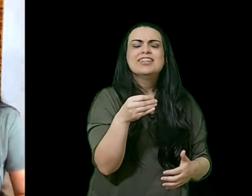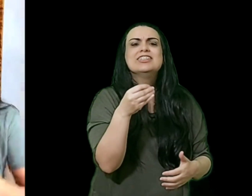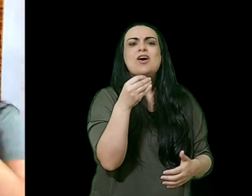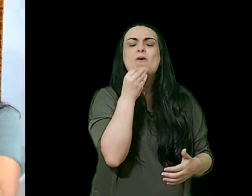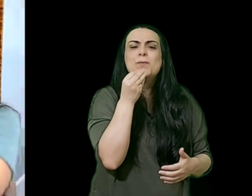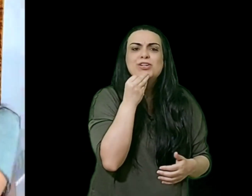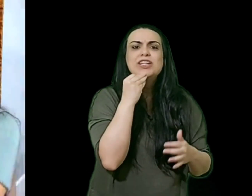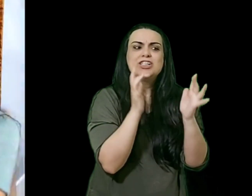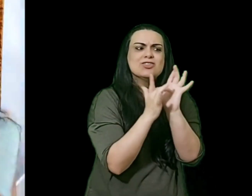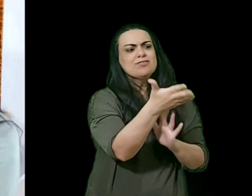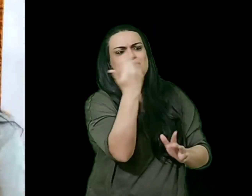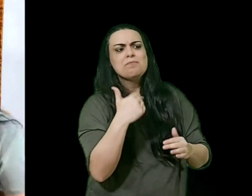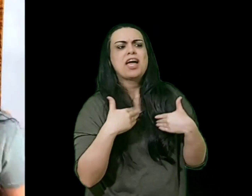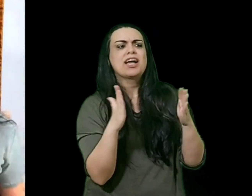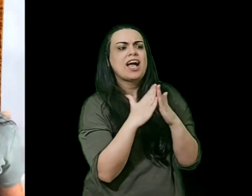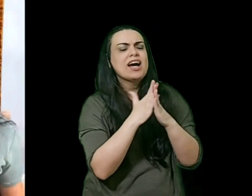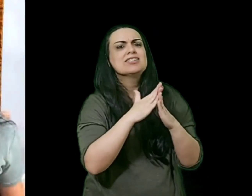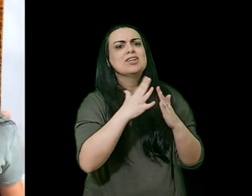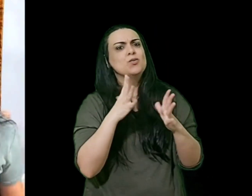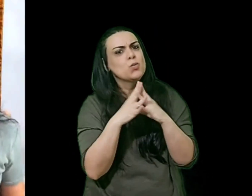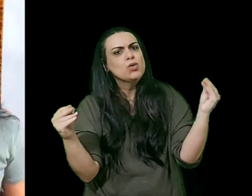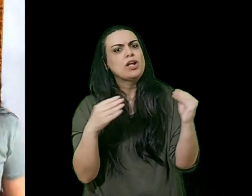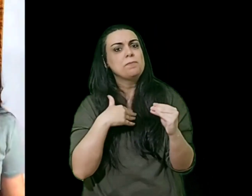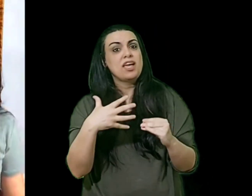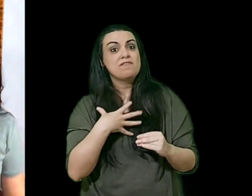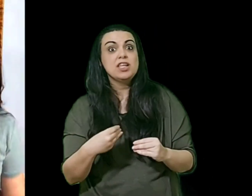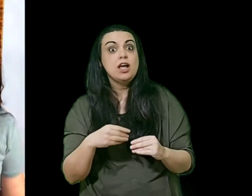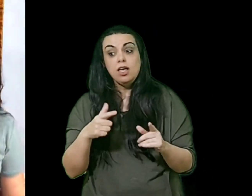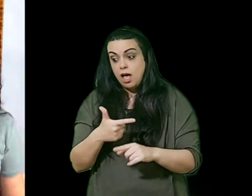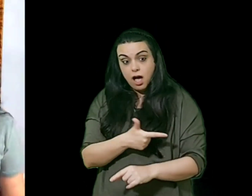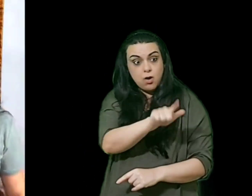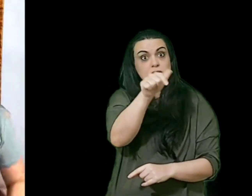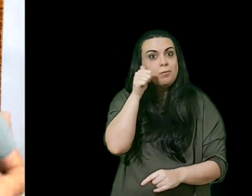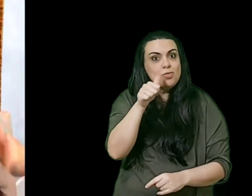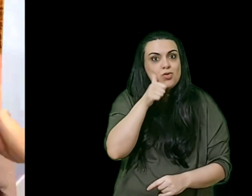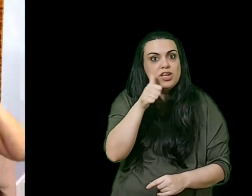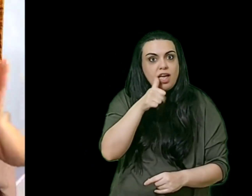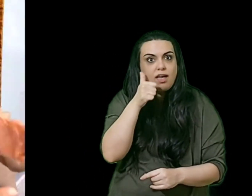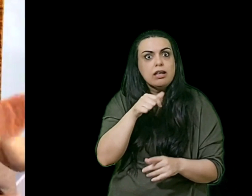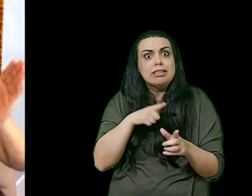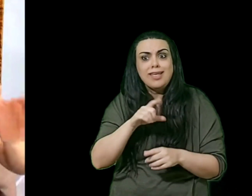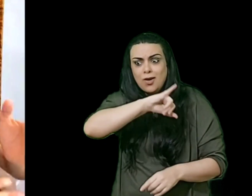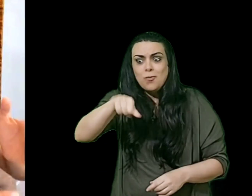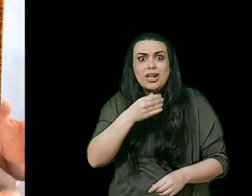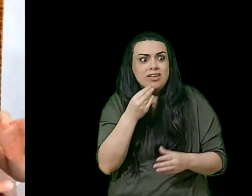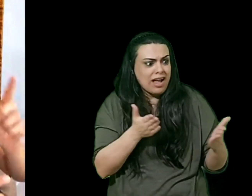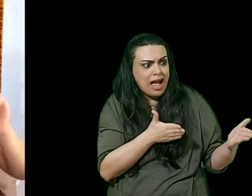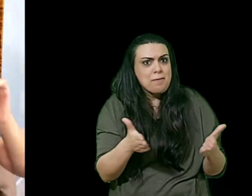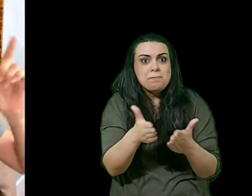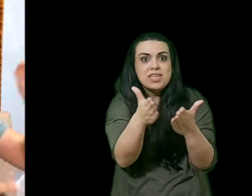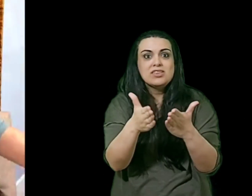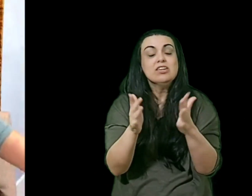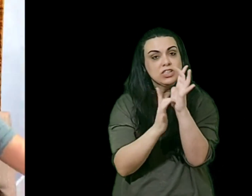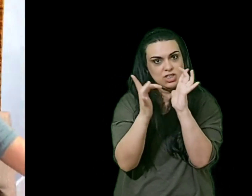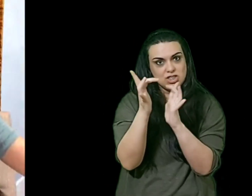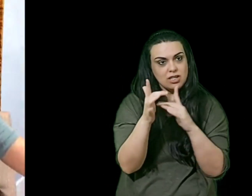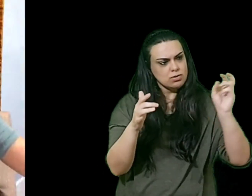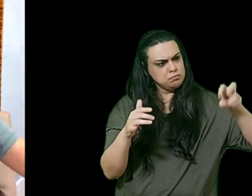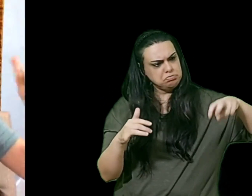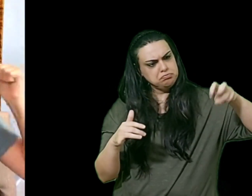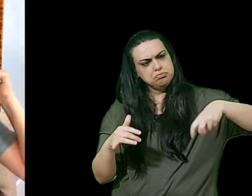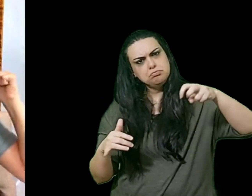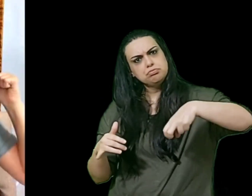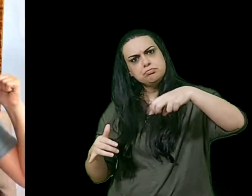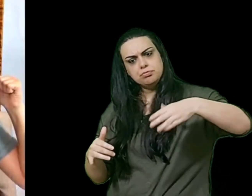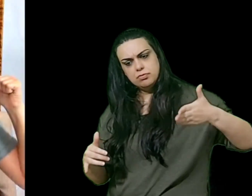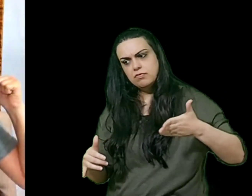tem consciência de que a oportunidade está em movimento no caminho. E ela também vai de encontro. Enquanto Jesus está seguindo caminho para ir para a casa de